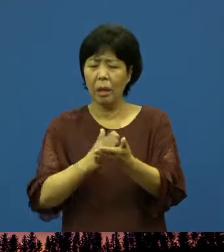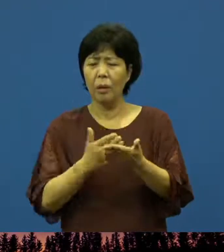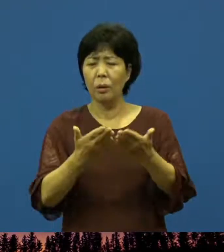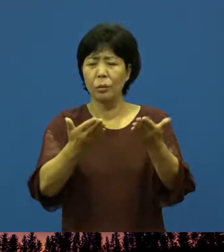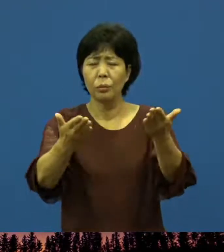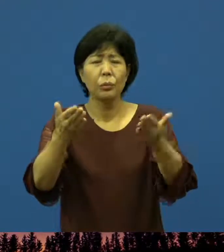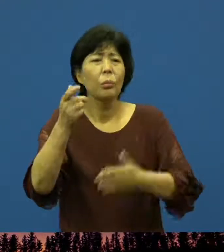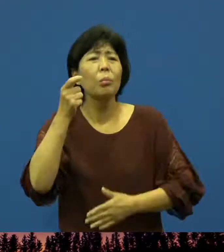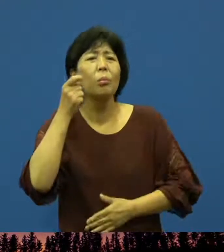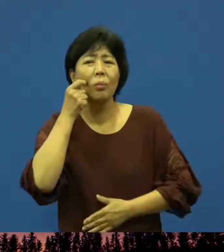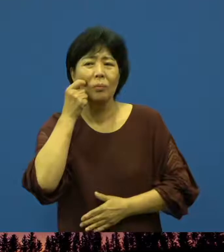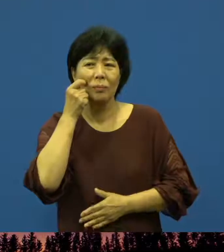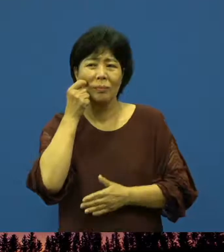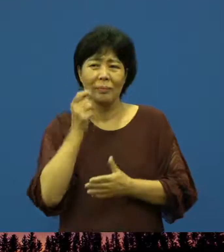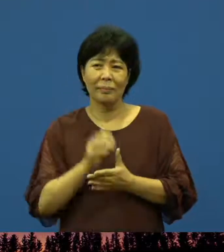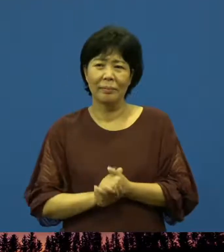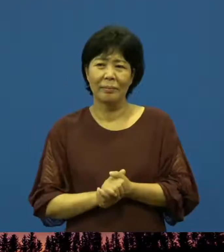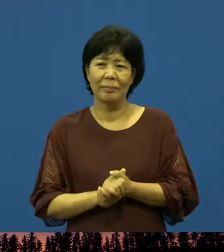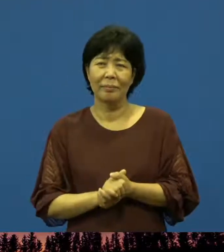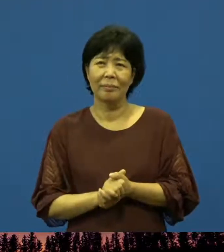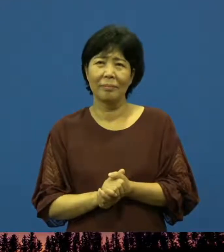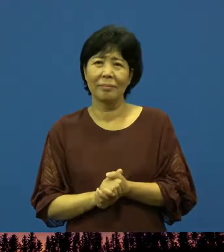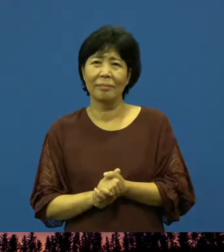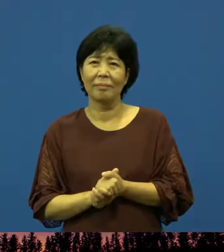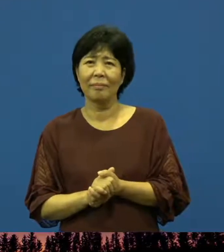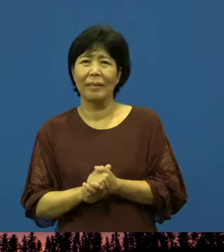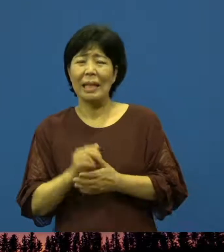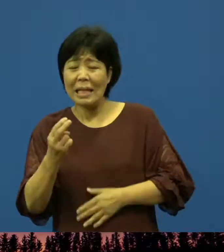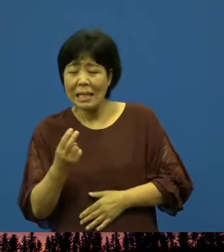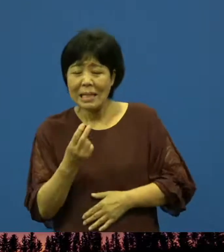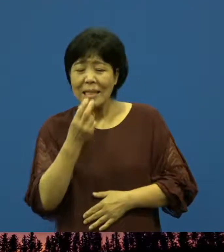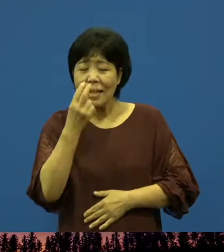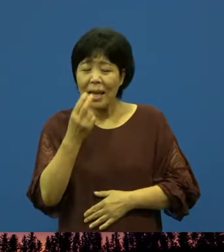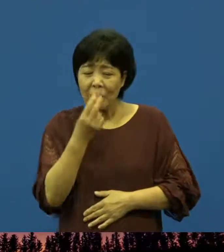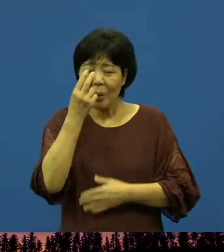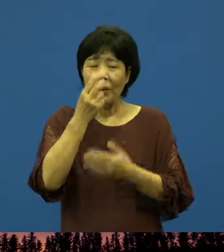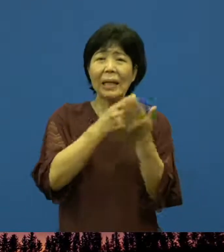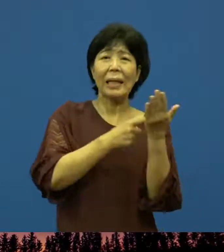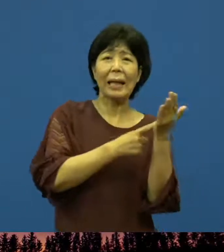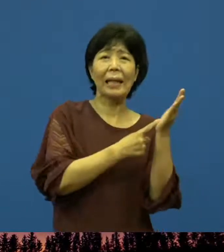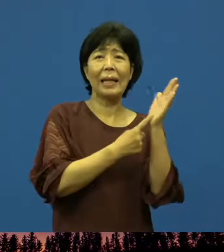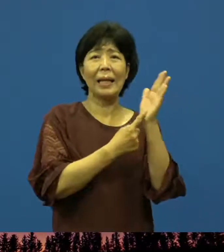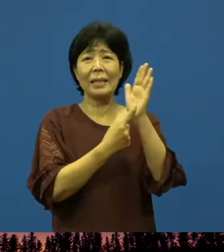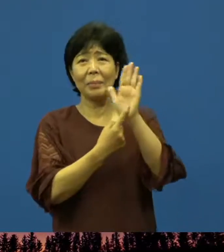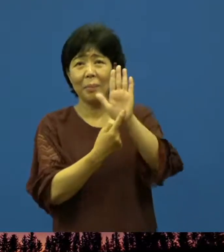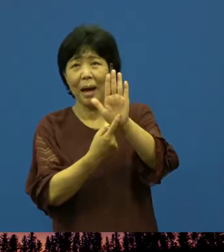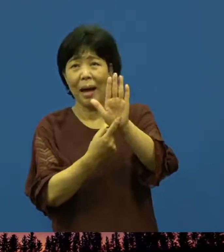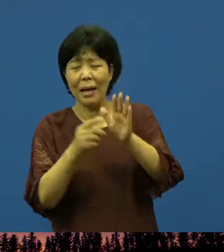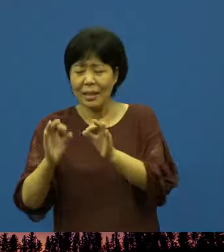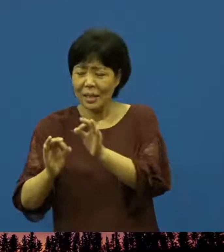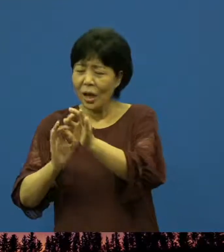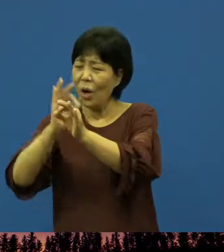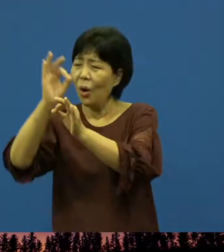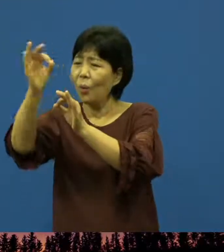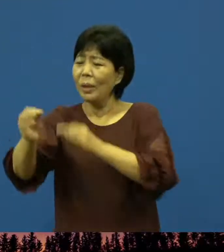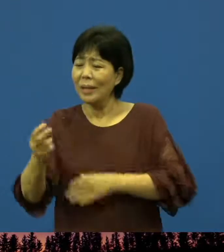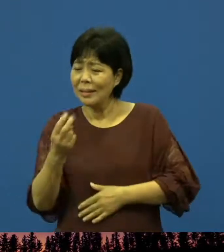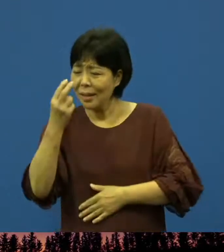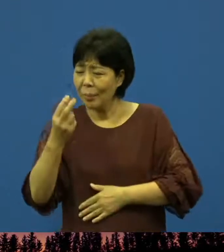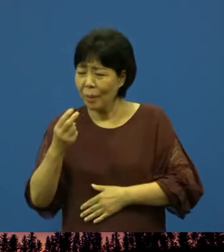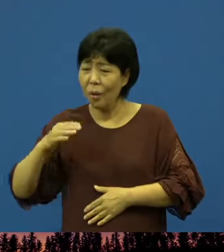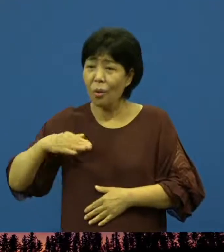자, 여러분 2절을 다시 보면 이 생명이 나타난 내 신바된 이 영원한 생명을 우리가 보았고